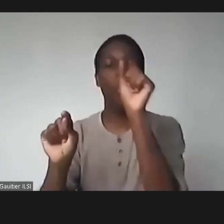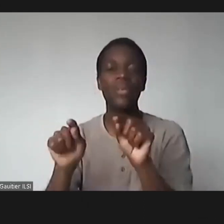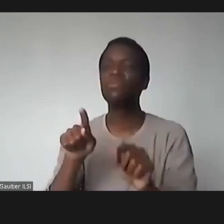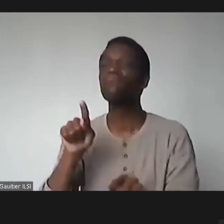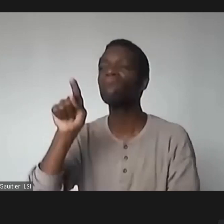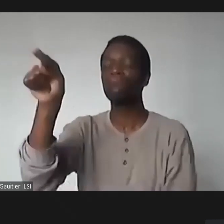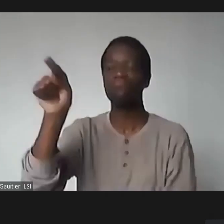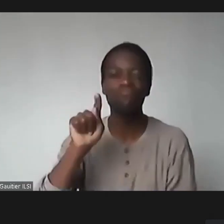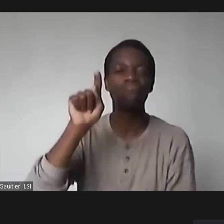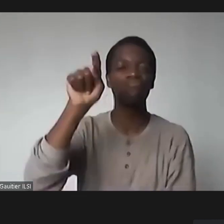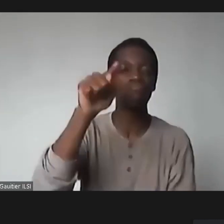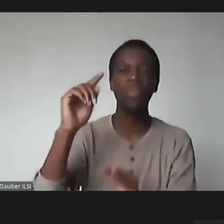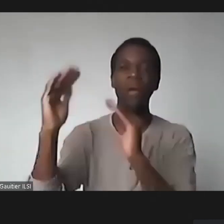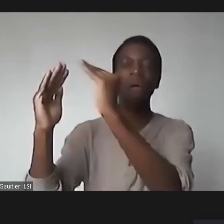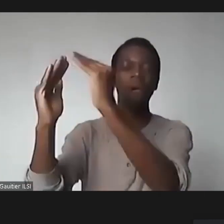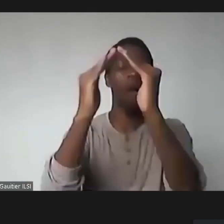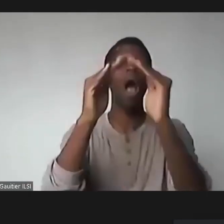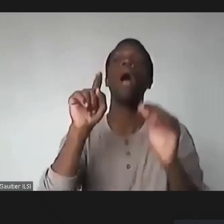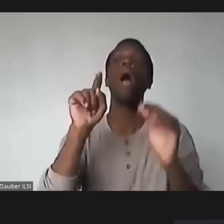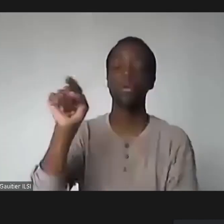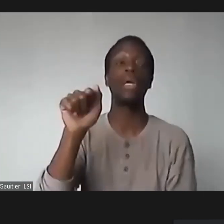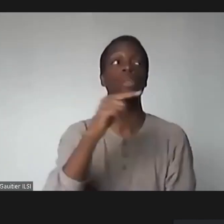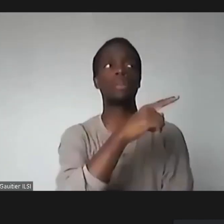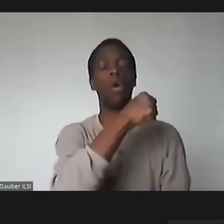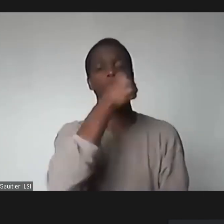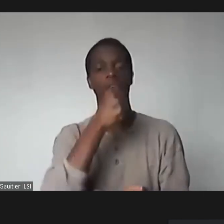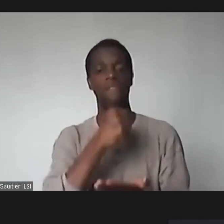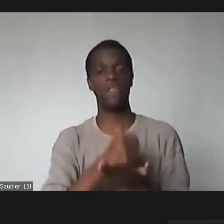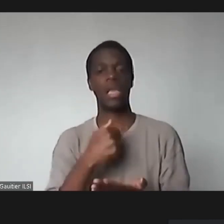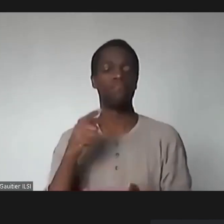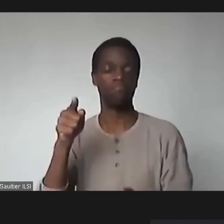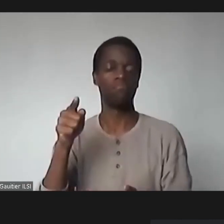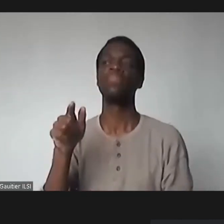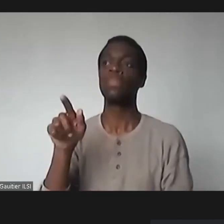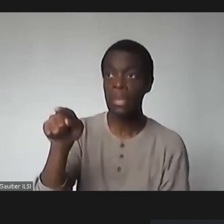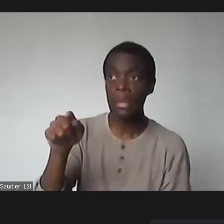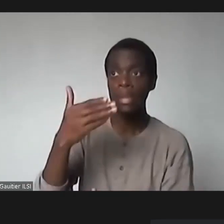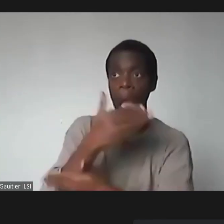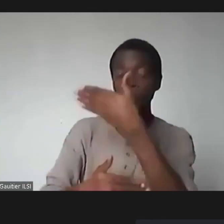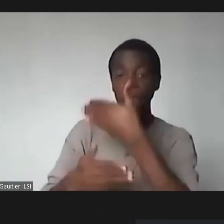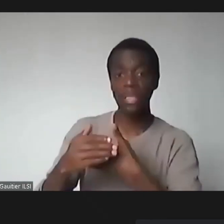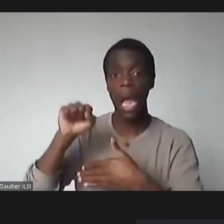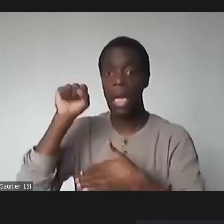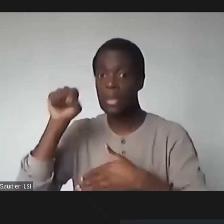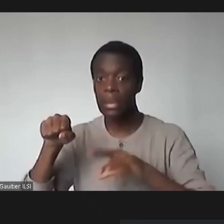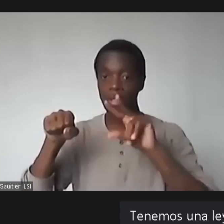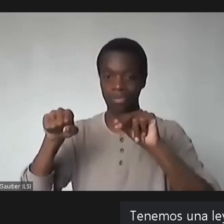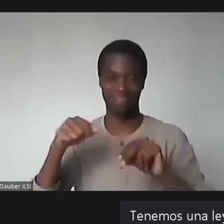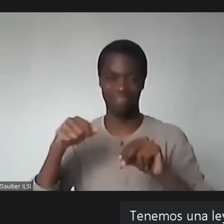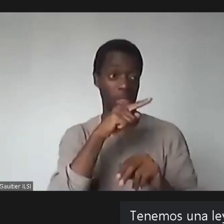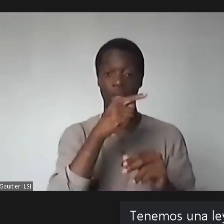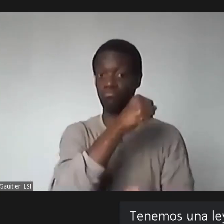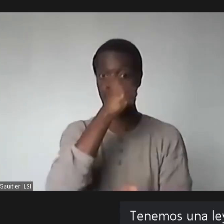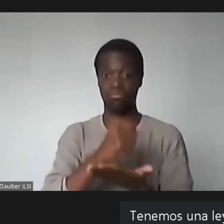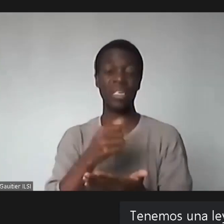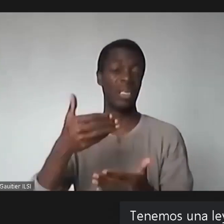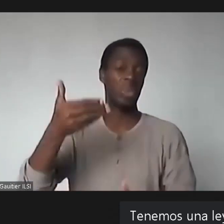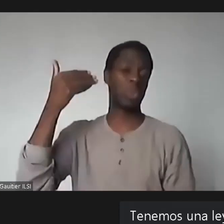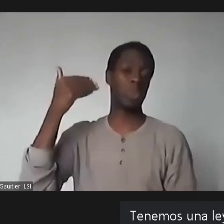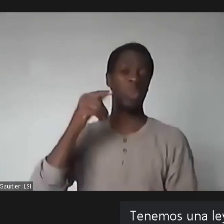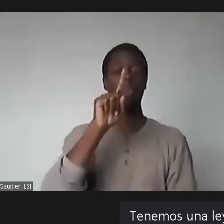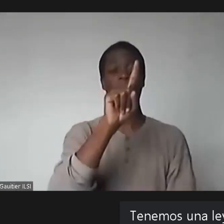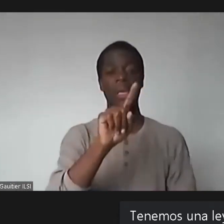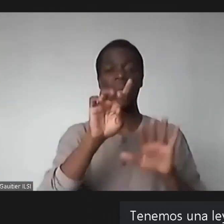de 1989, y desde entonces el IBGE tiene hecho la pregunta